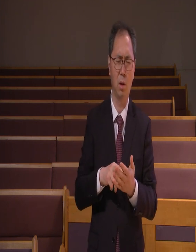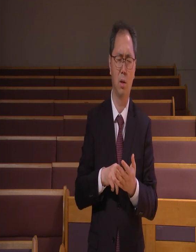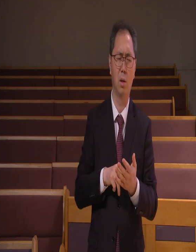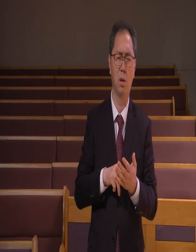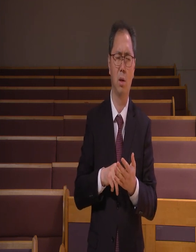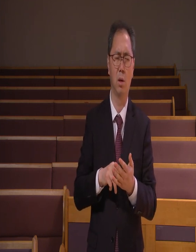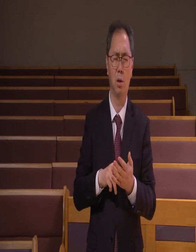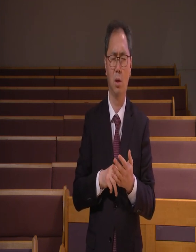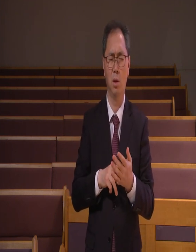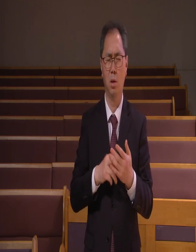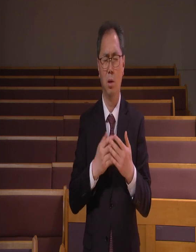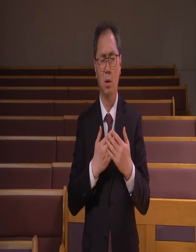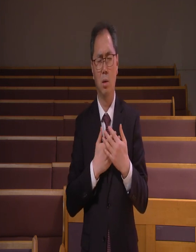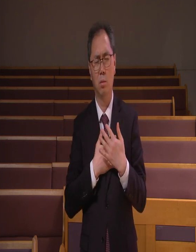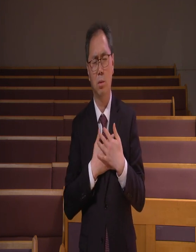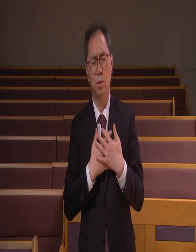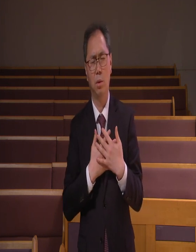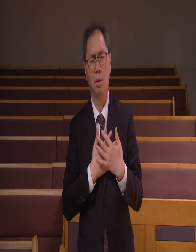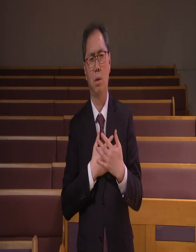떨려